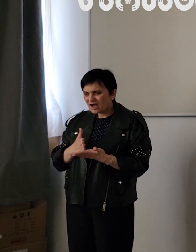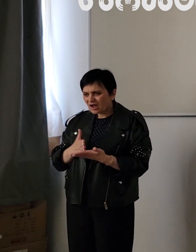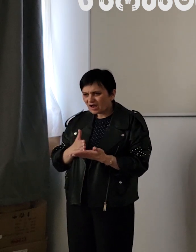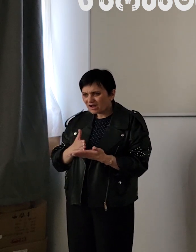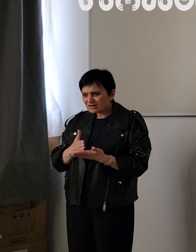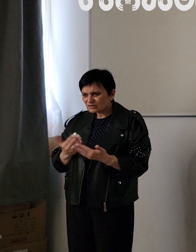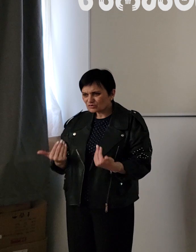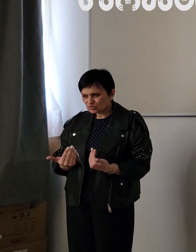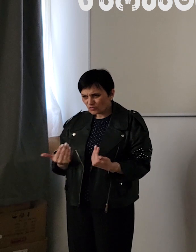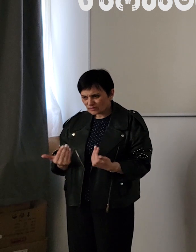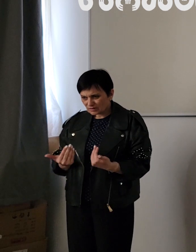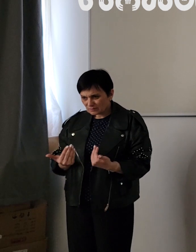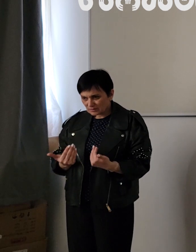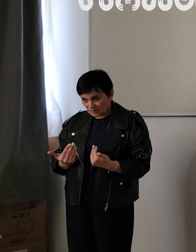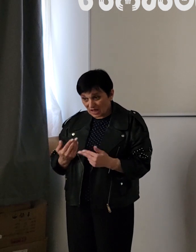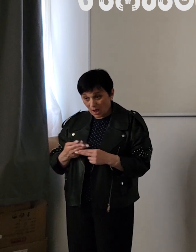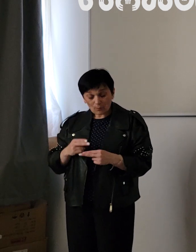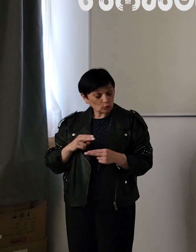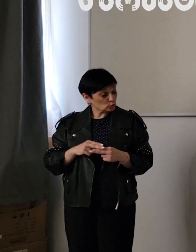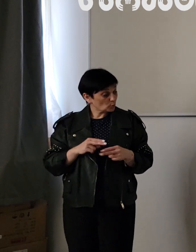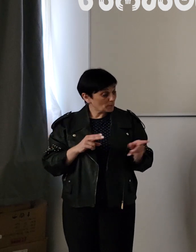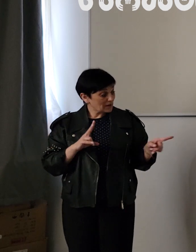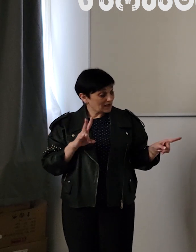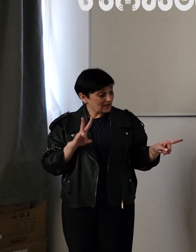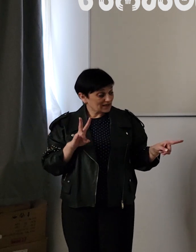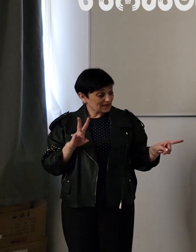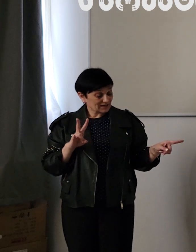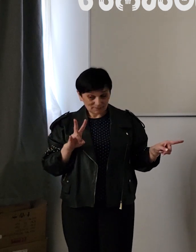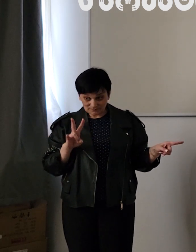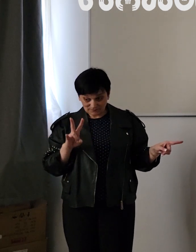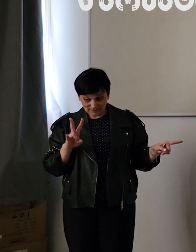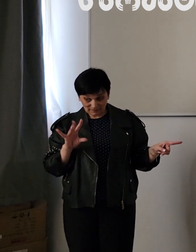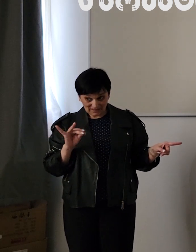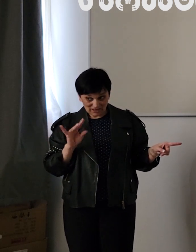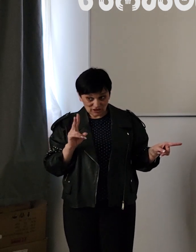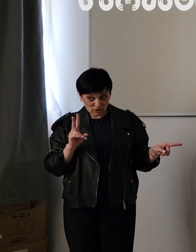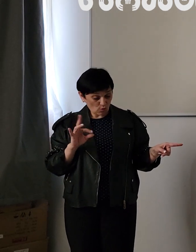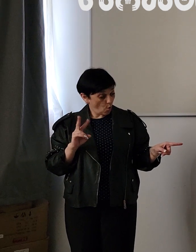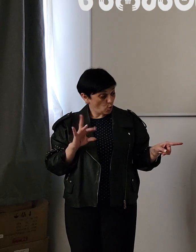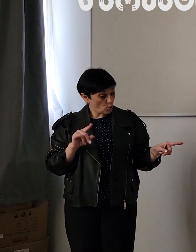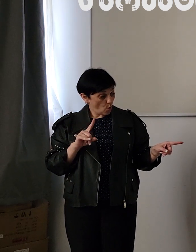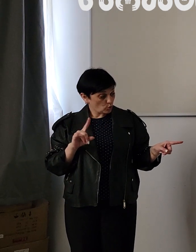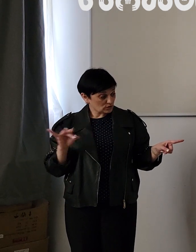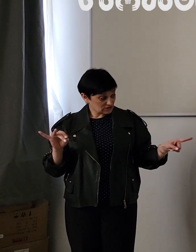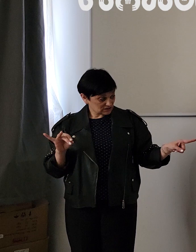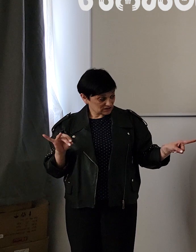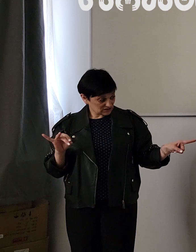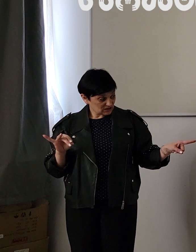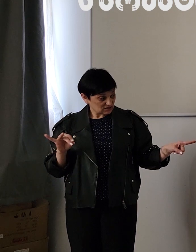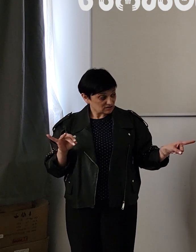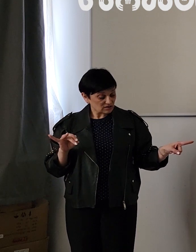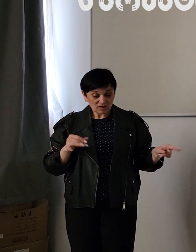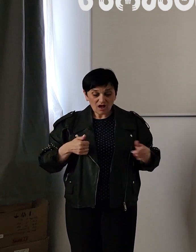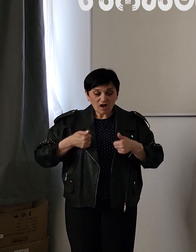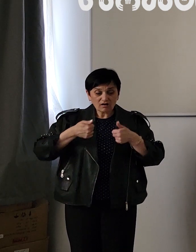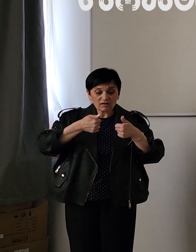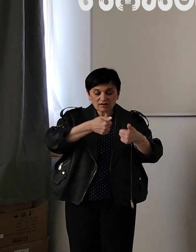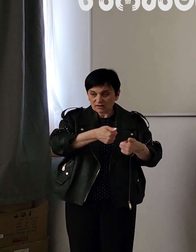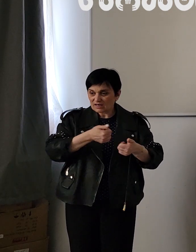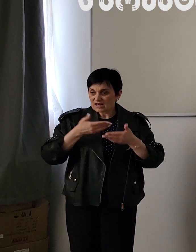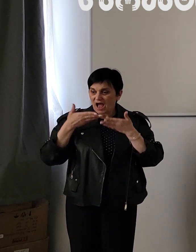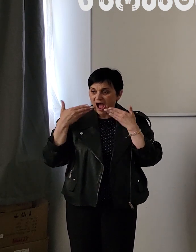წარმატება სწორედ ეგ არის, რომ ნიკოლოზე როგორც ადამიანი გამოადგა სხვას და სხვა ცხოვრება